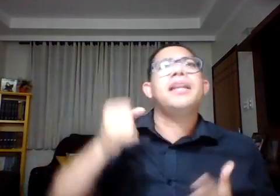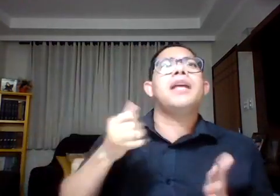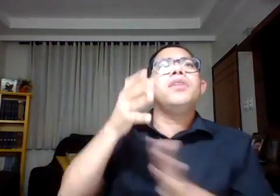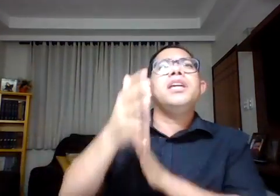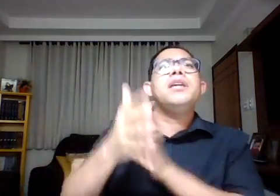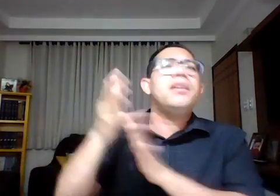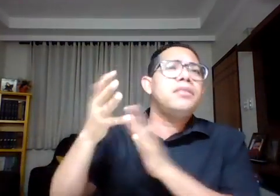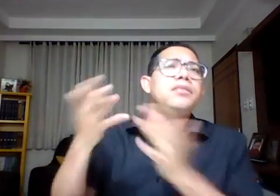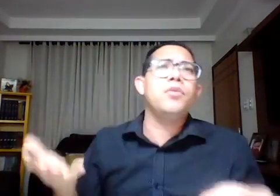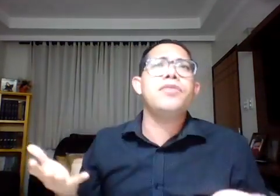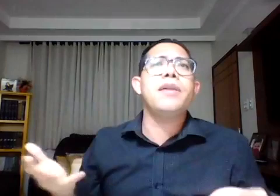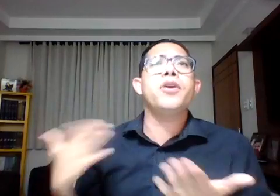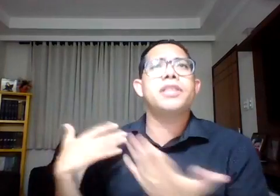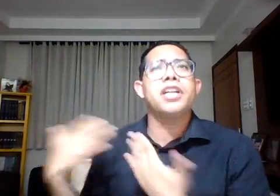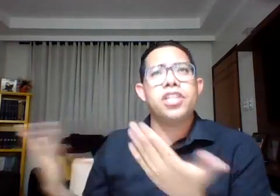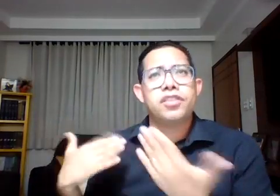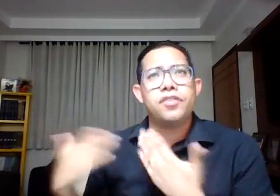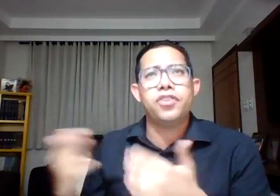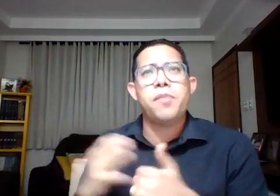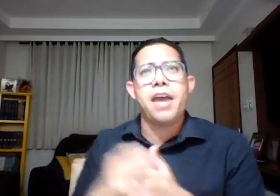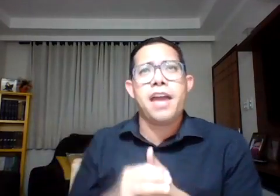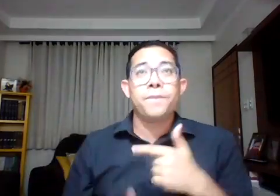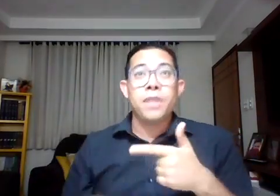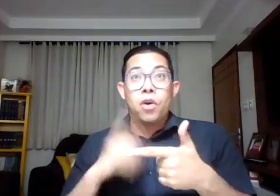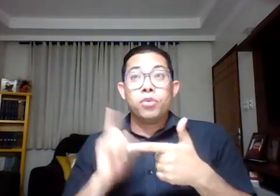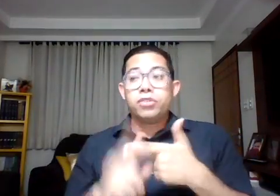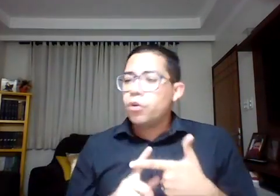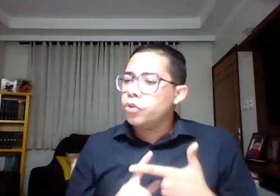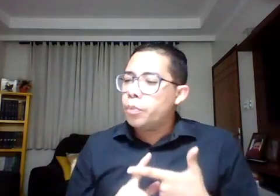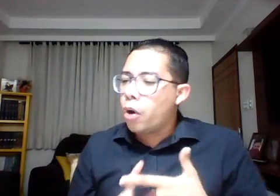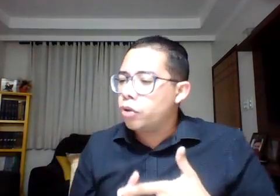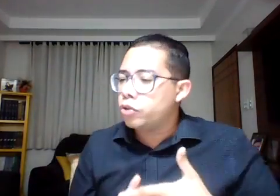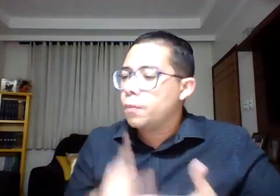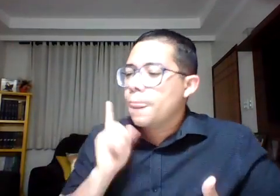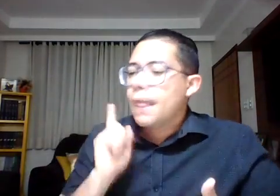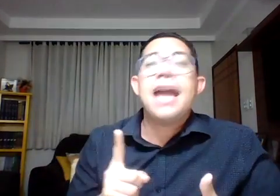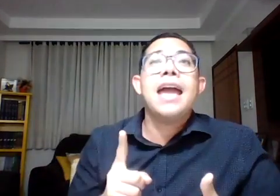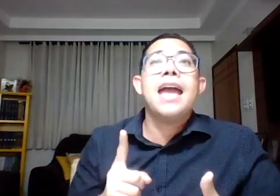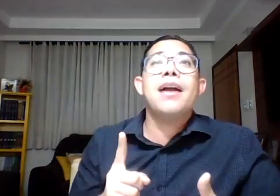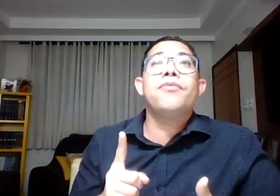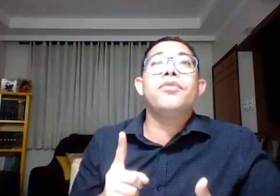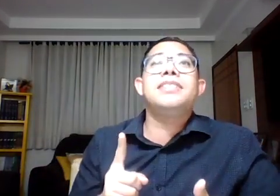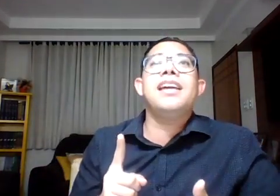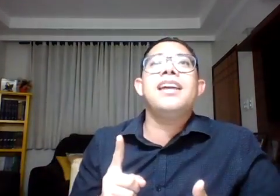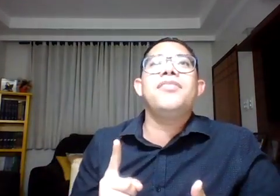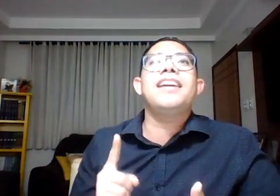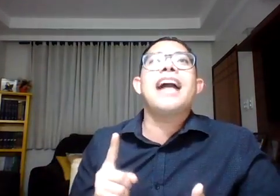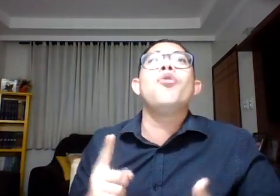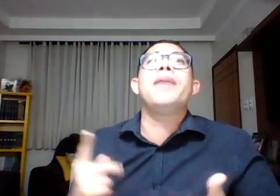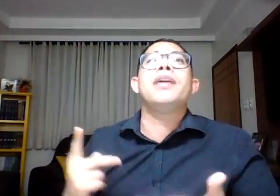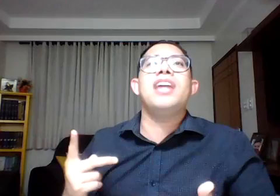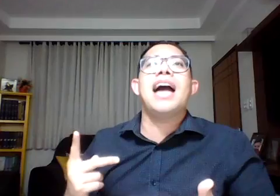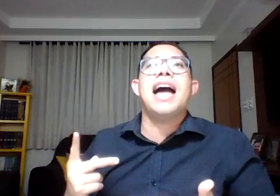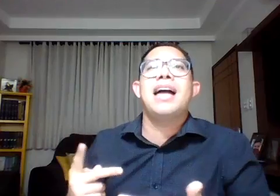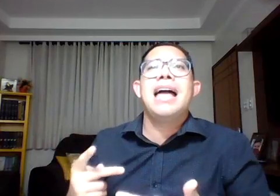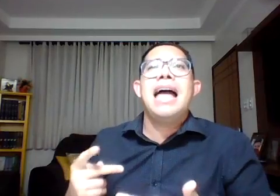aprendendo Libras. Então isso é importante, esse feedback. O segundo ponto é você ficar com medo de errar. Aí